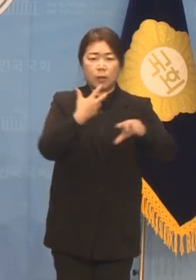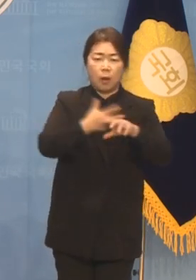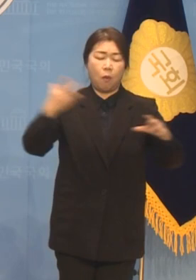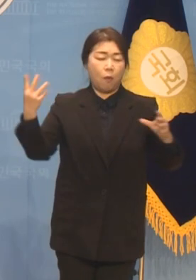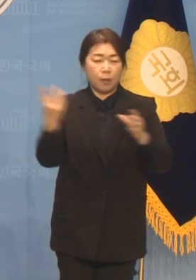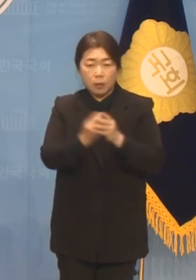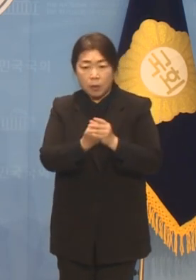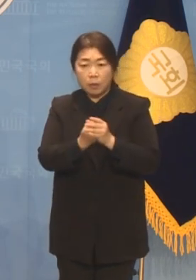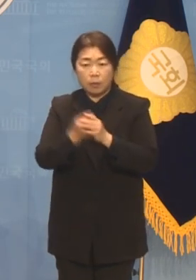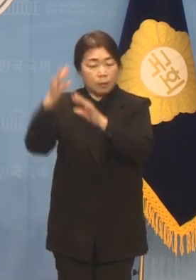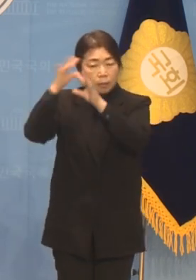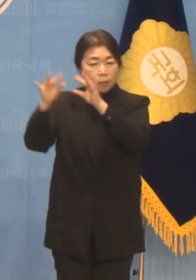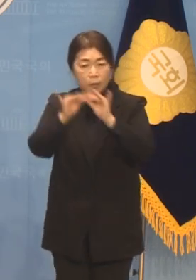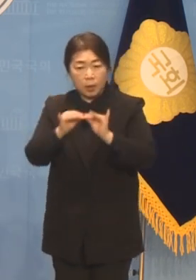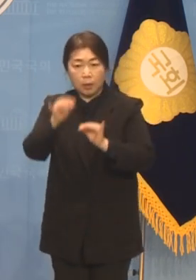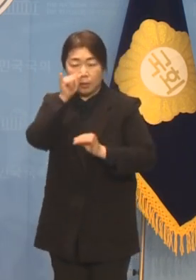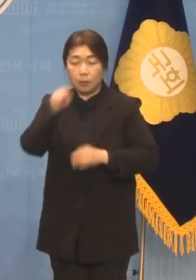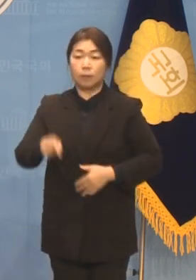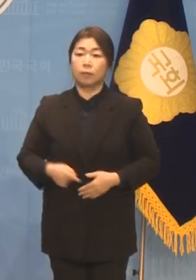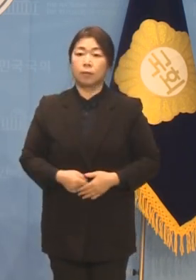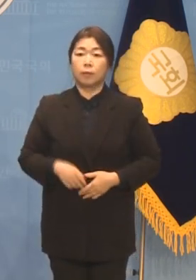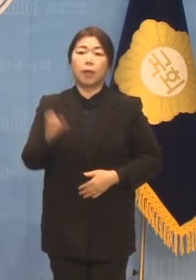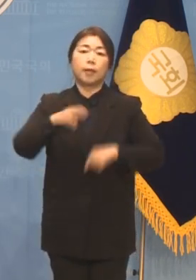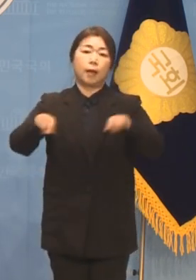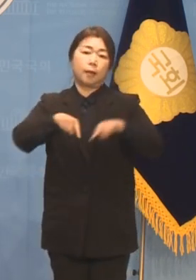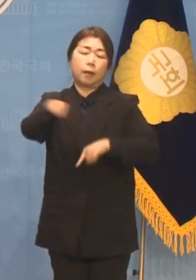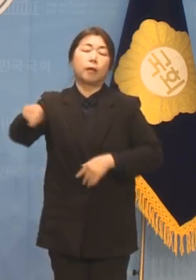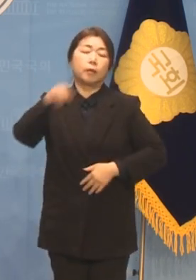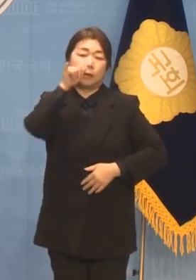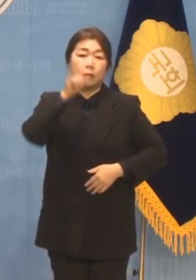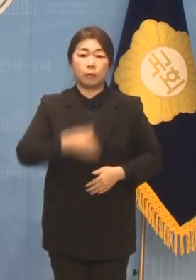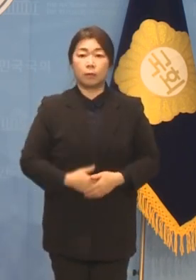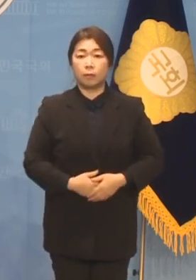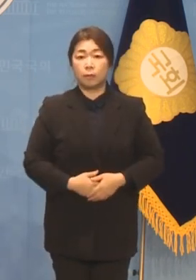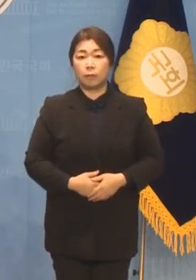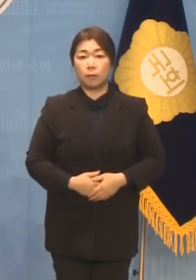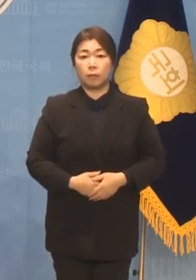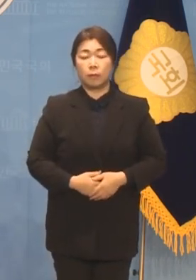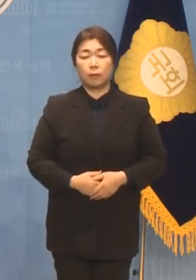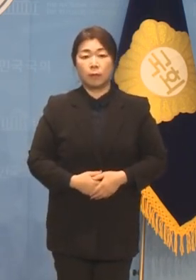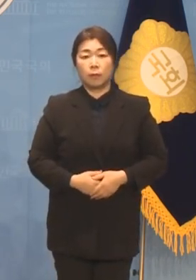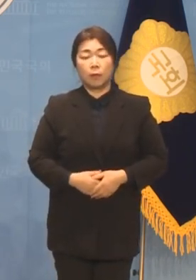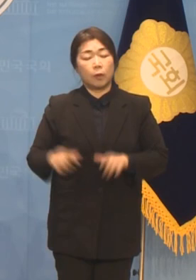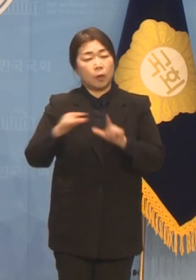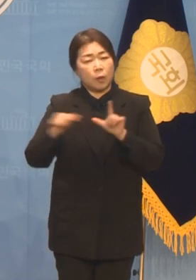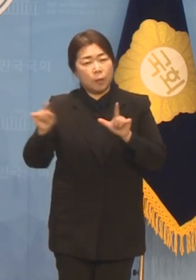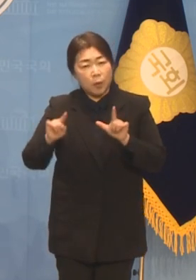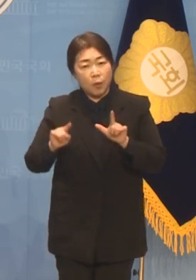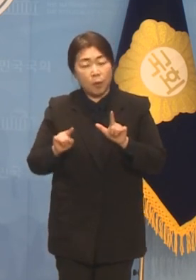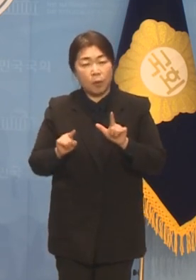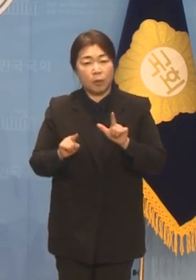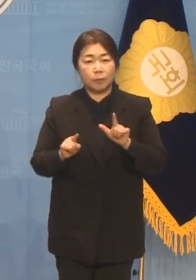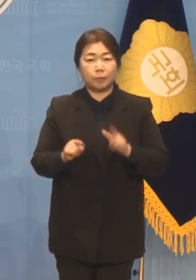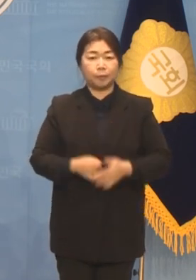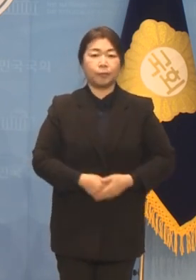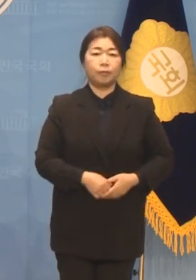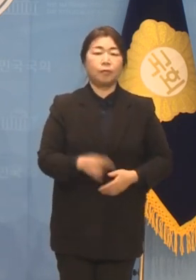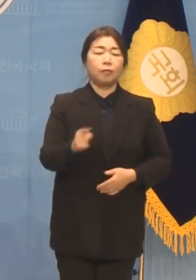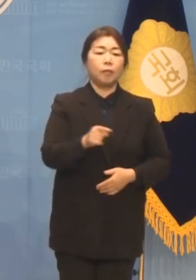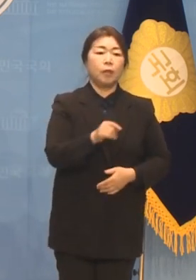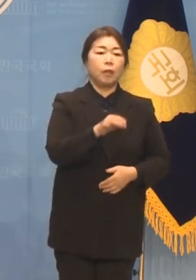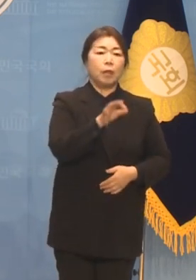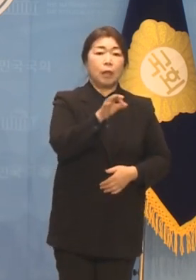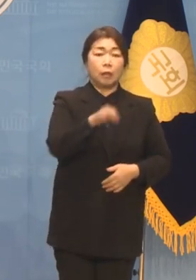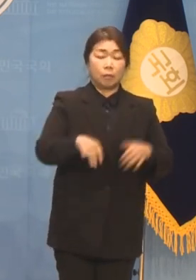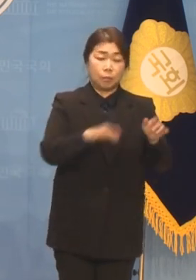공동의 약속으로 시작합시다. 일각에서 나오는 캡 적용 확대, 병립형 연동형 반반 적용